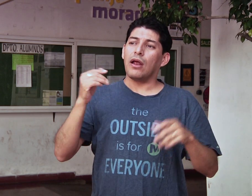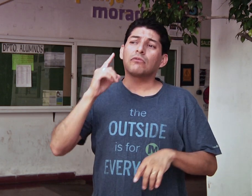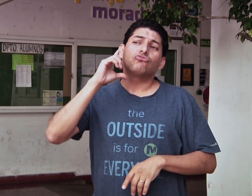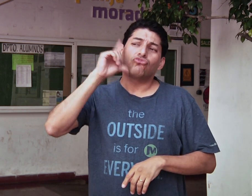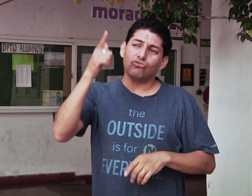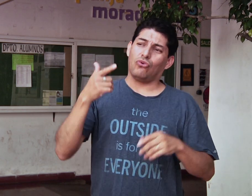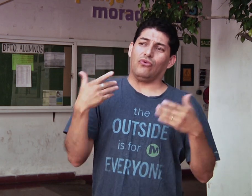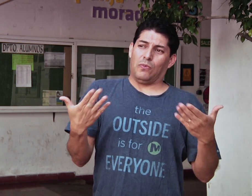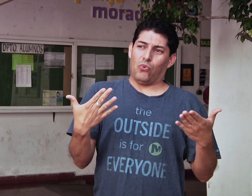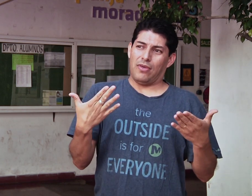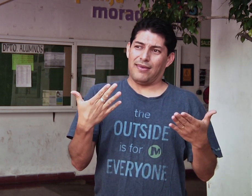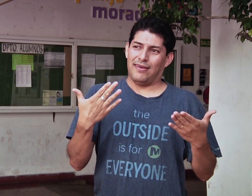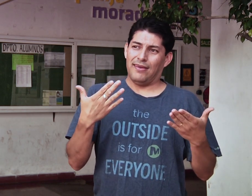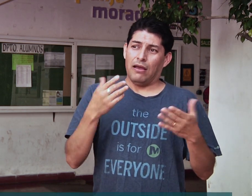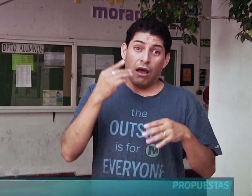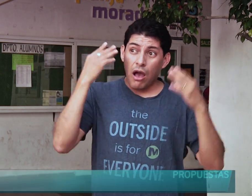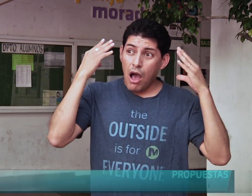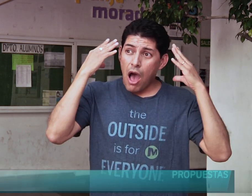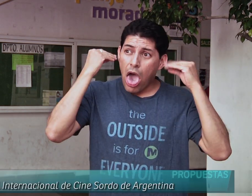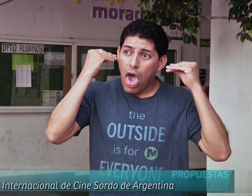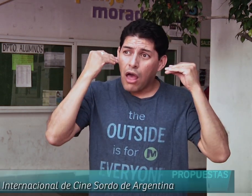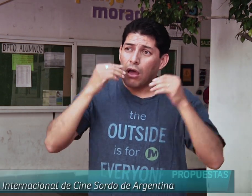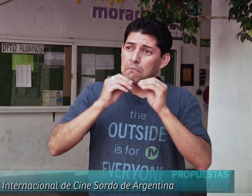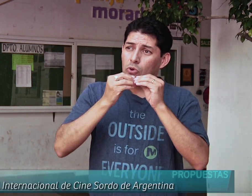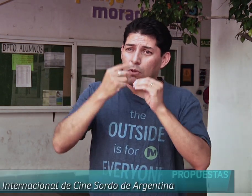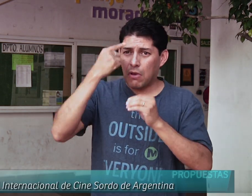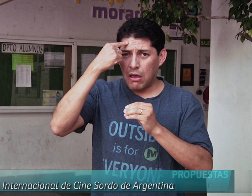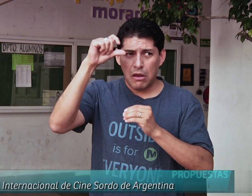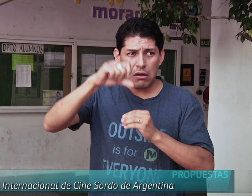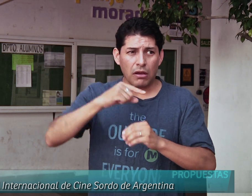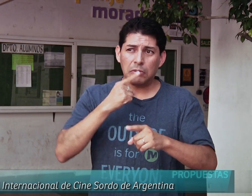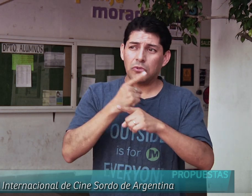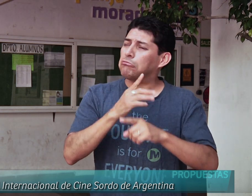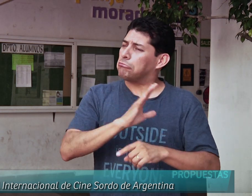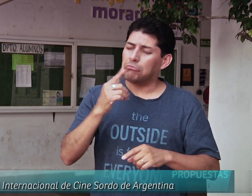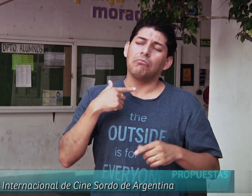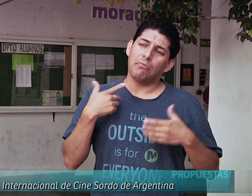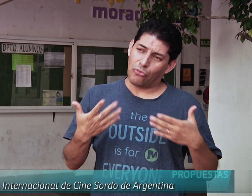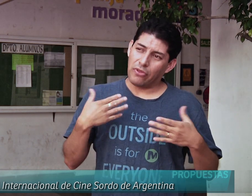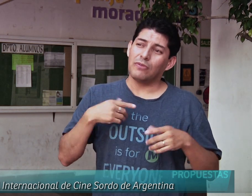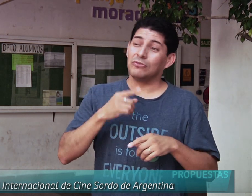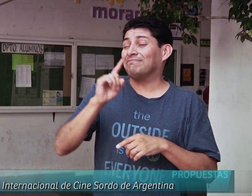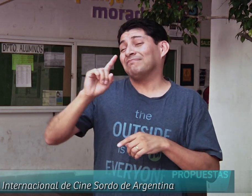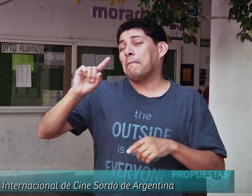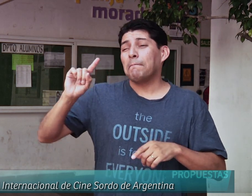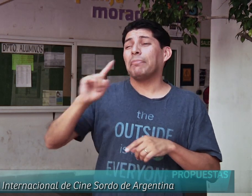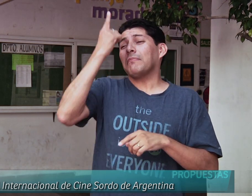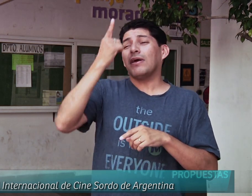sí eh que los sordos pueden que Que bueno que no escuchan Pero bueno pero que pueden que no tienen